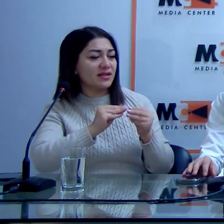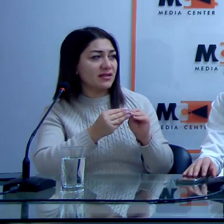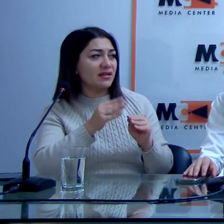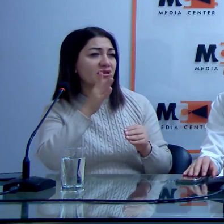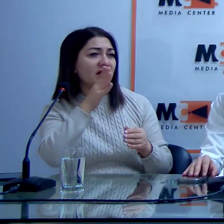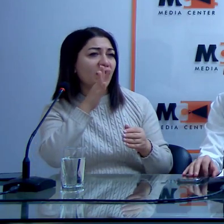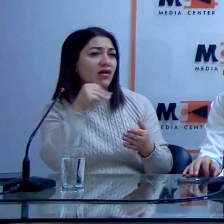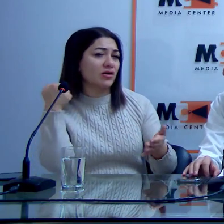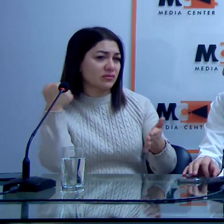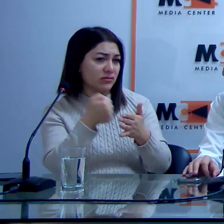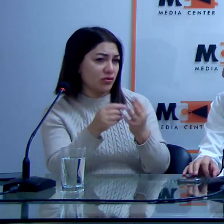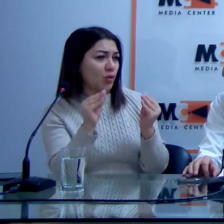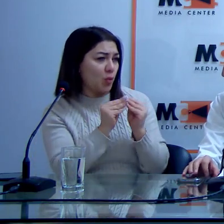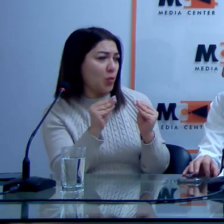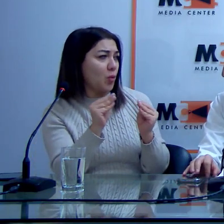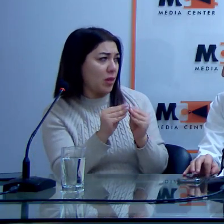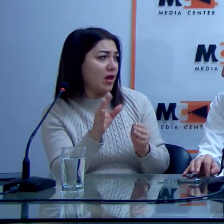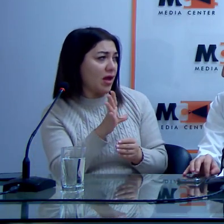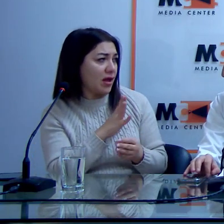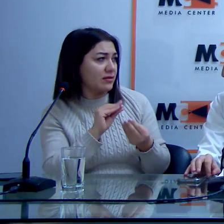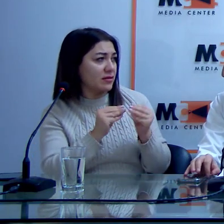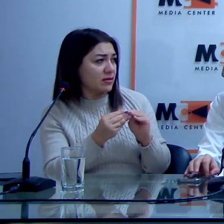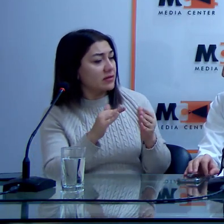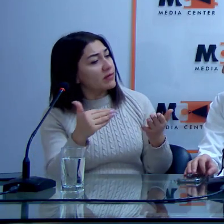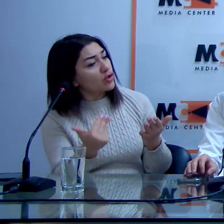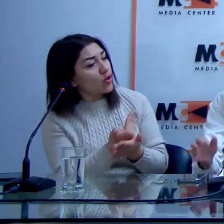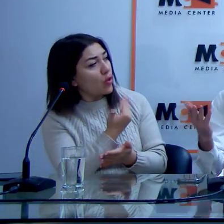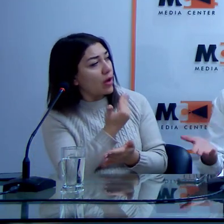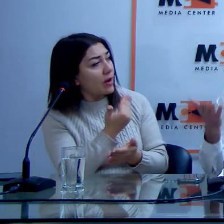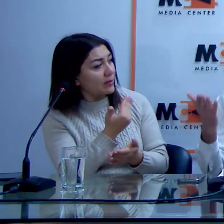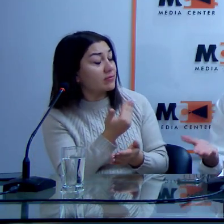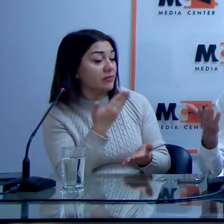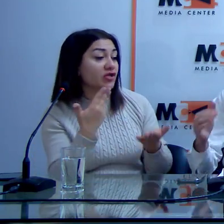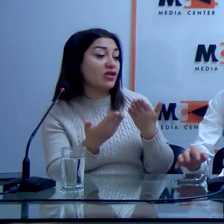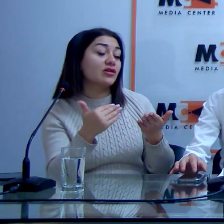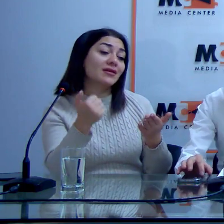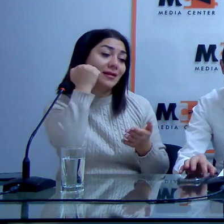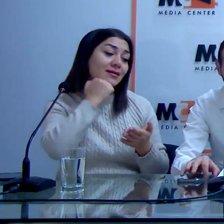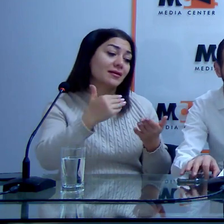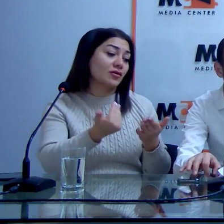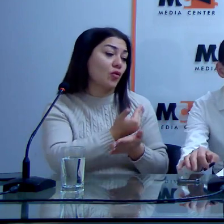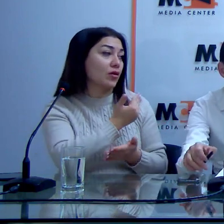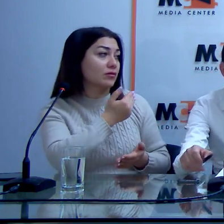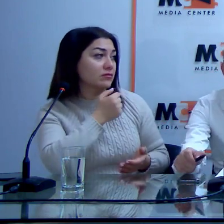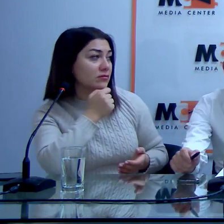տարիներ շարունակ տարիներից եկող խնդիր է, թե նոր մարտահրավեր է օրինակ։